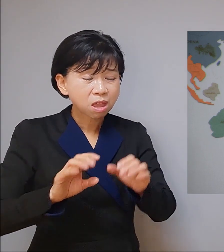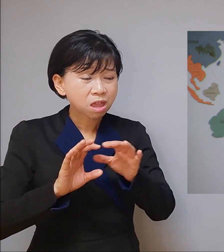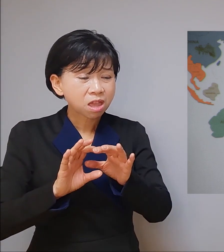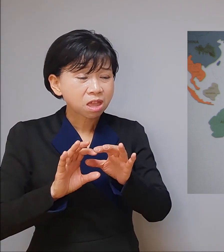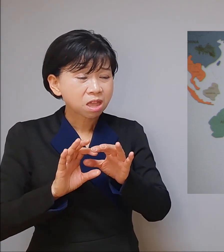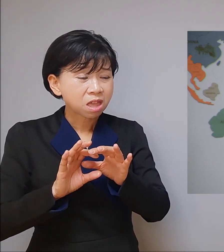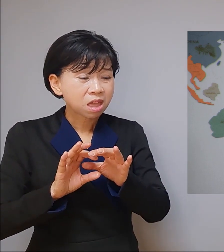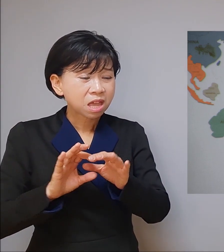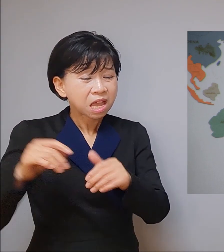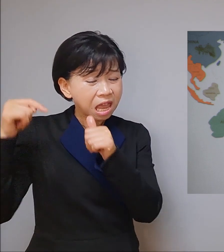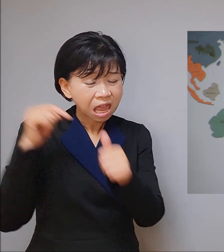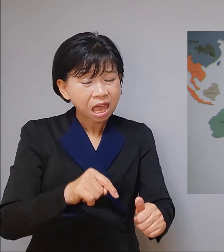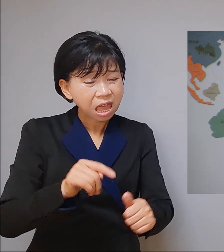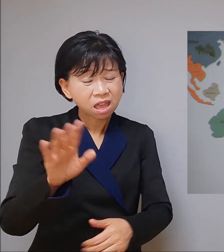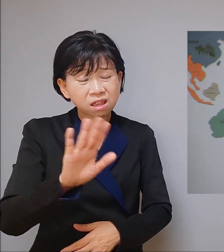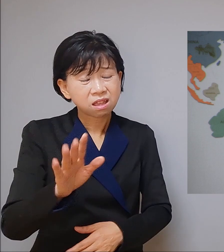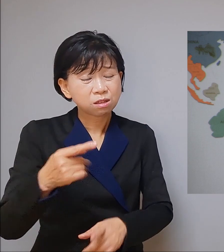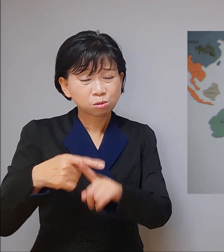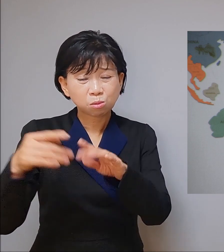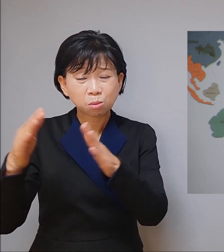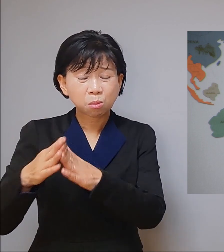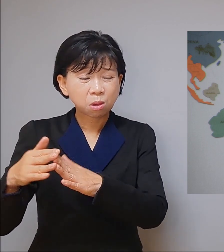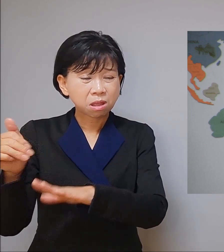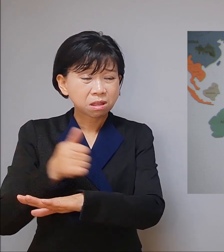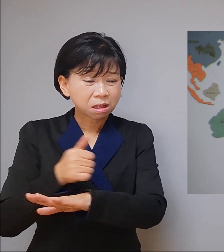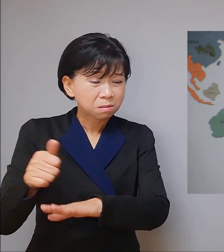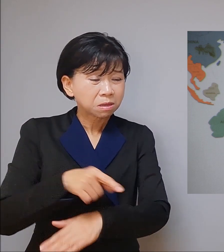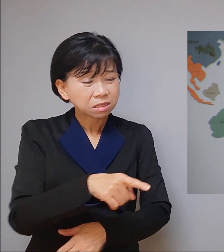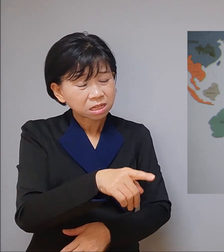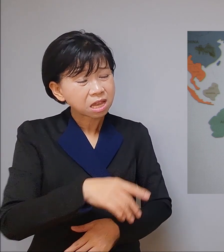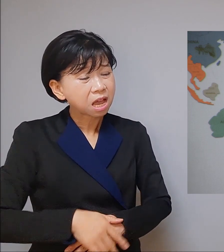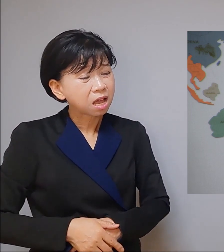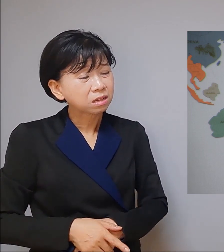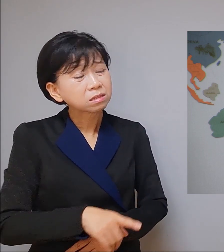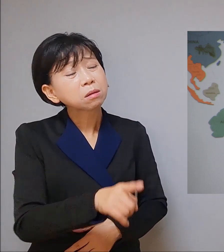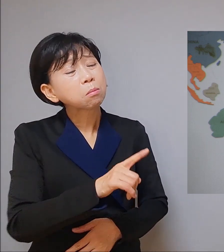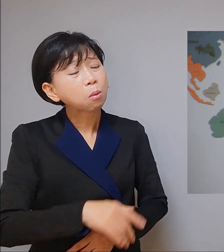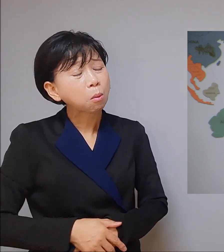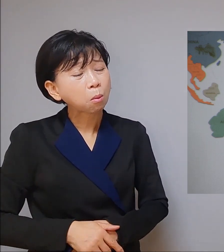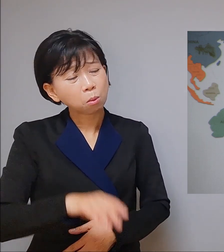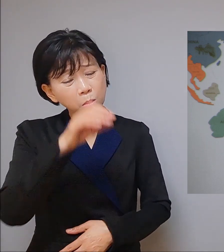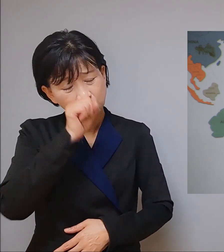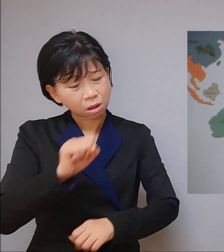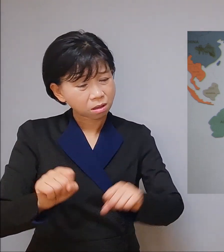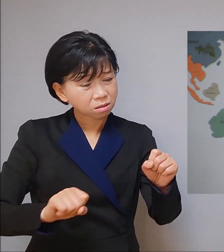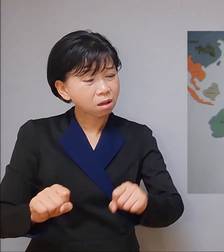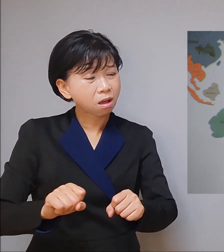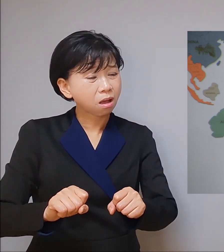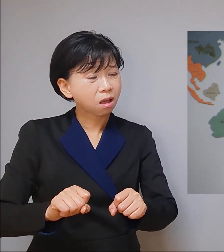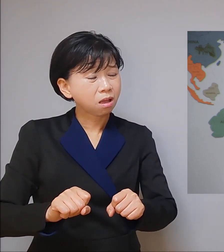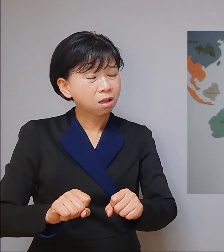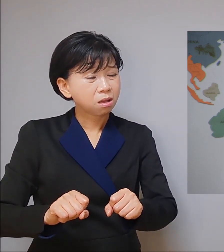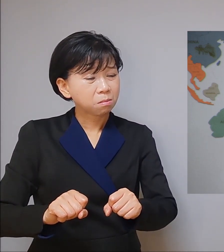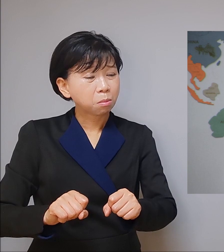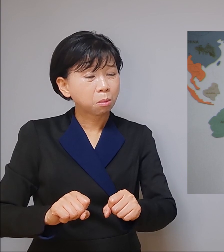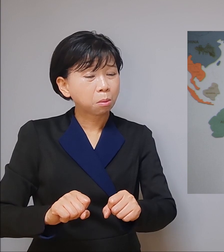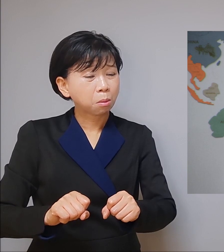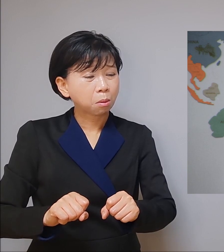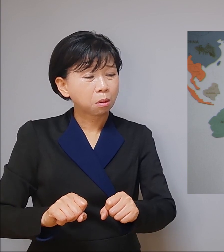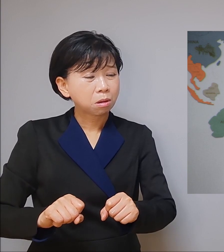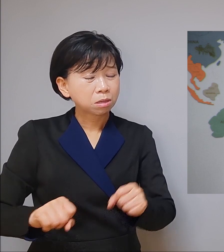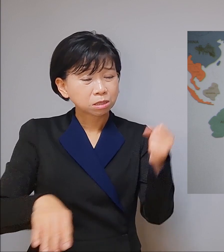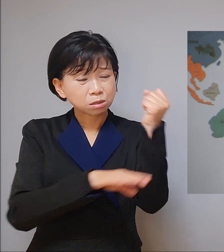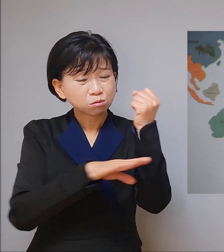강요하지 않으십니다. 너 교회 다니면서 이 정도는 해야 되지 않겠냐? 이 정도 채워놓지